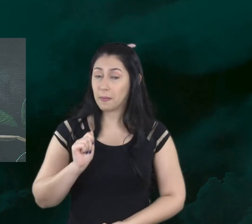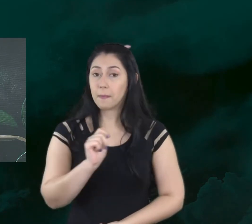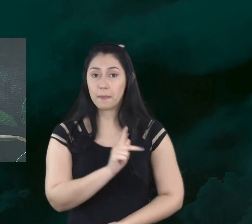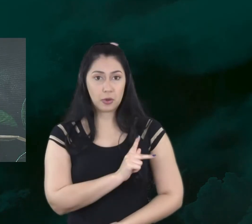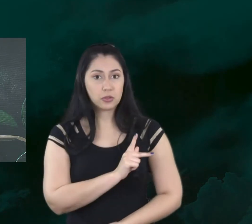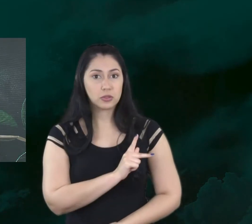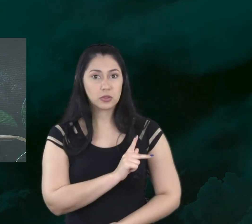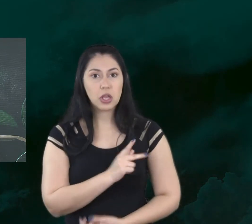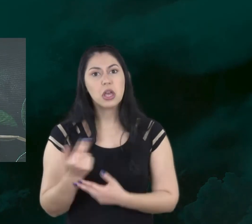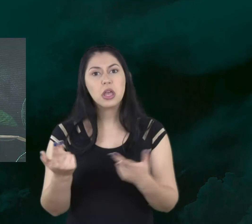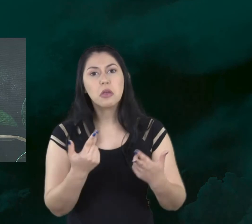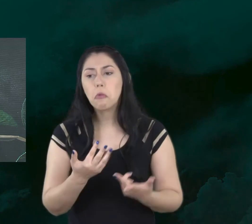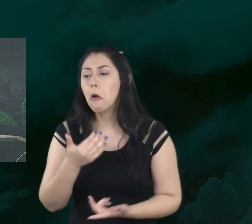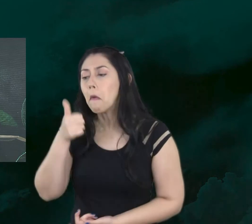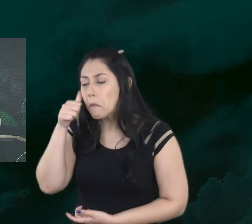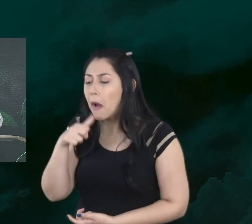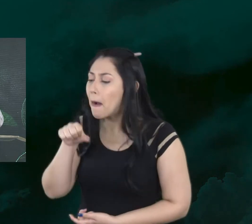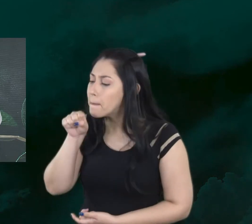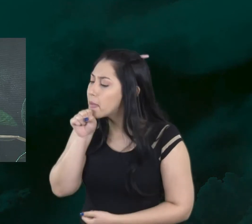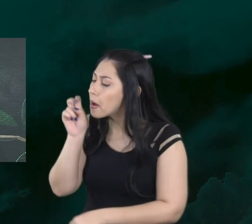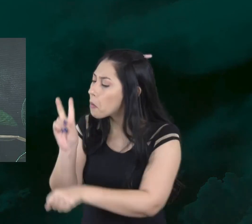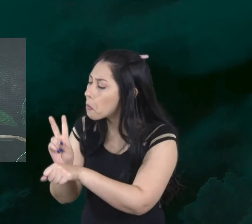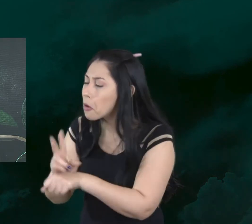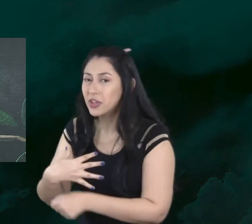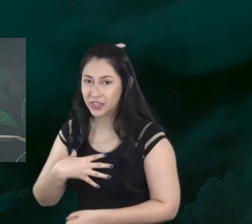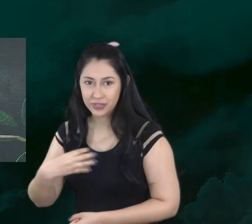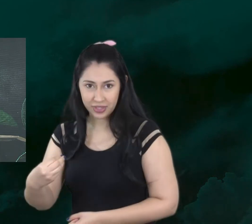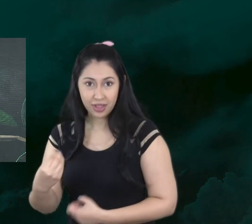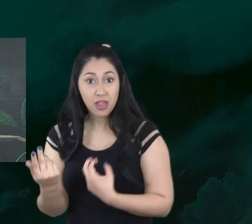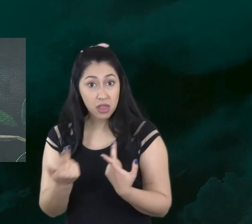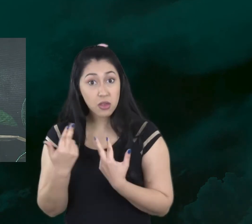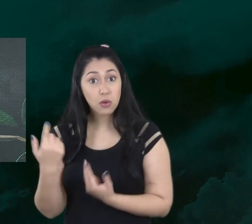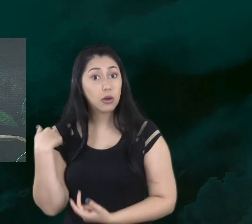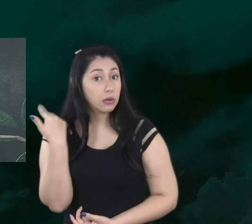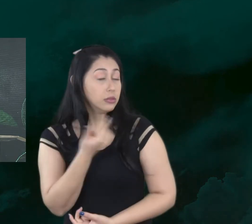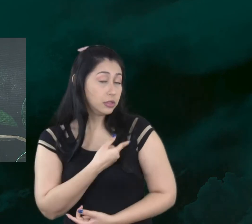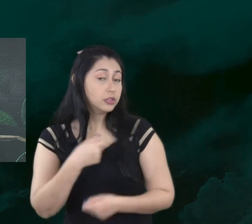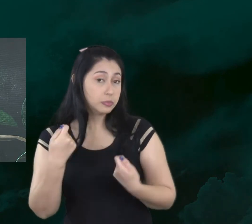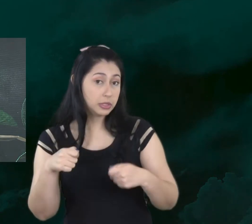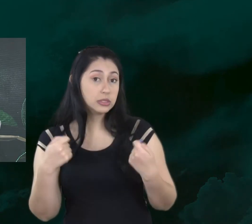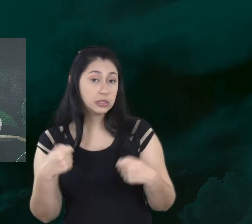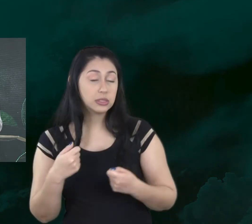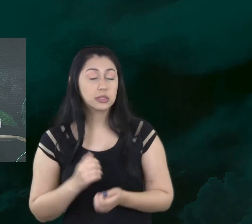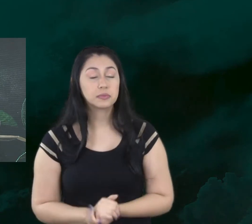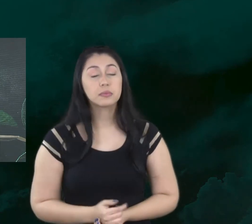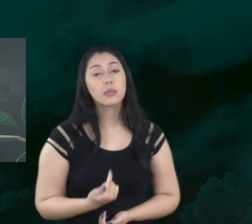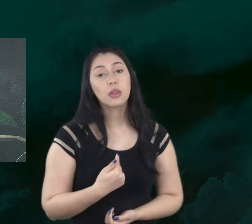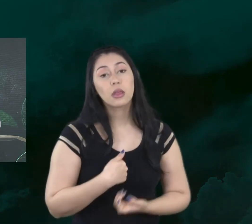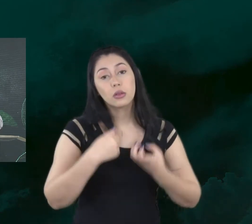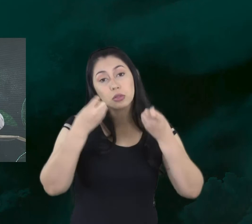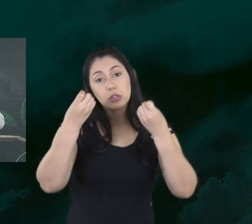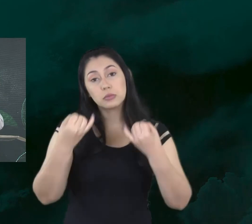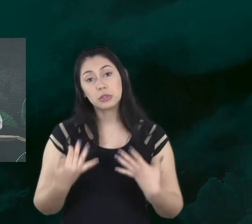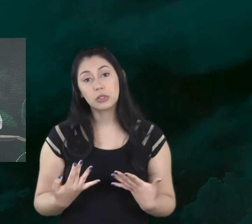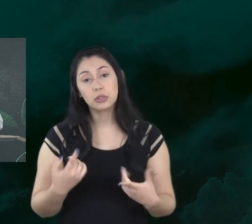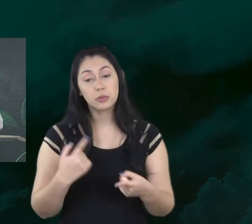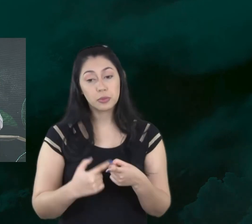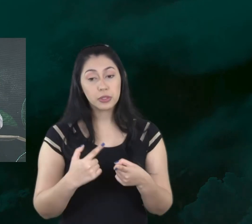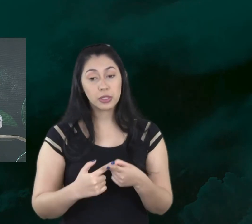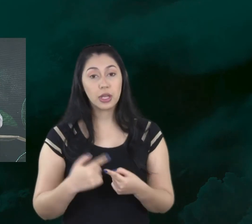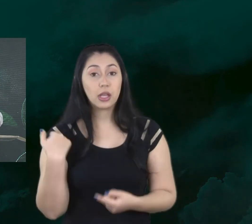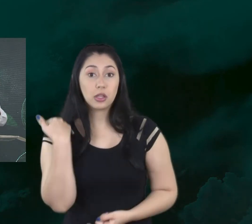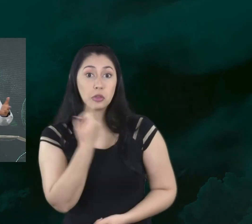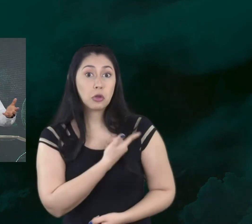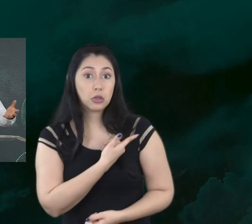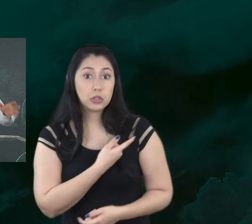pelos filhos da fé que eles geraram, irmãos, tem que estar em nós. Eu estou dizendo isso porque nós precisamos